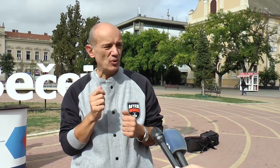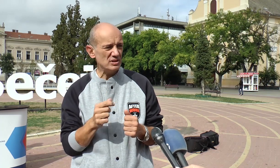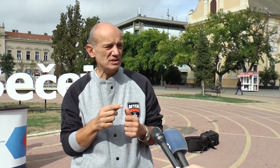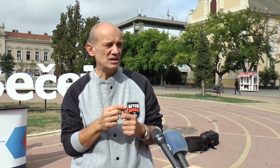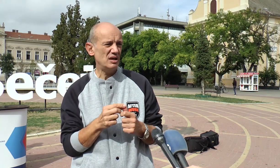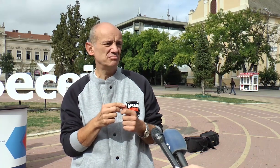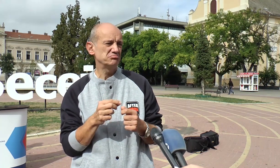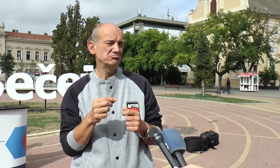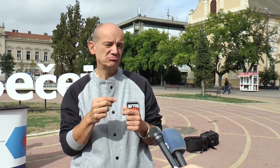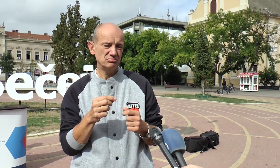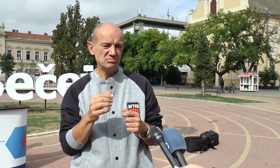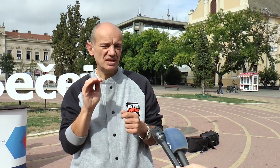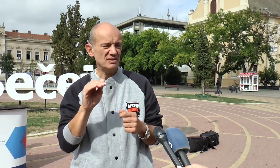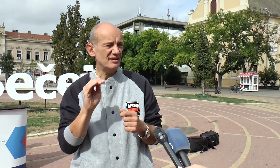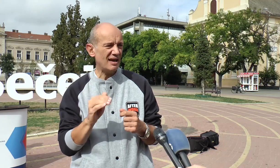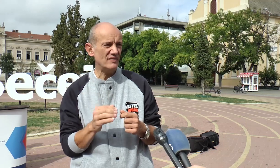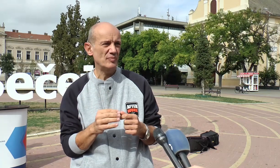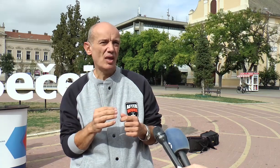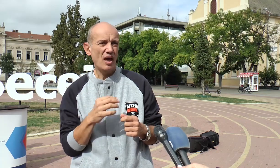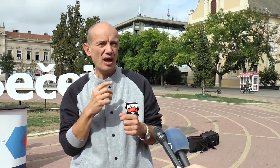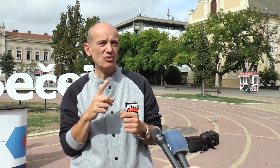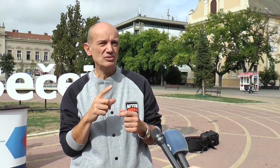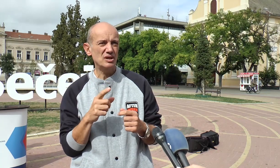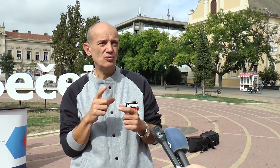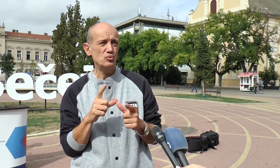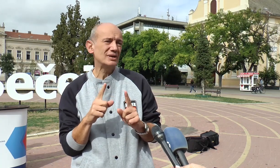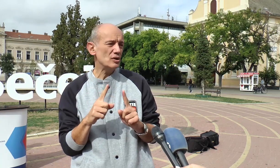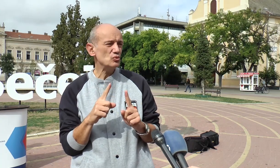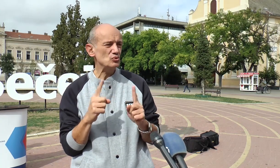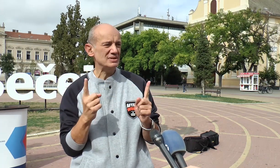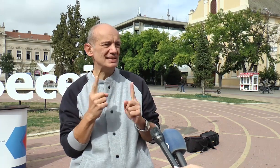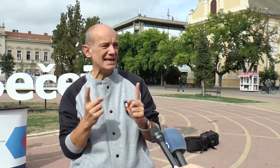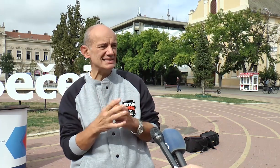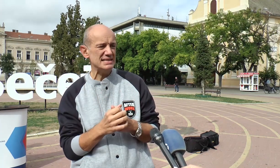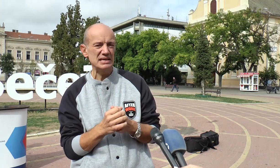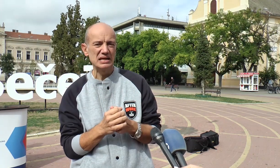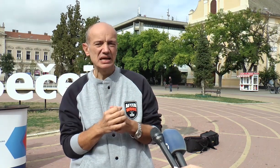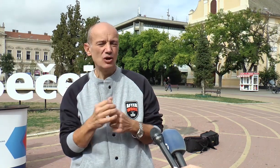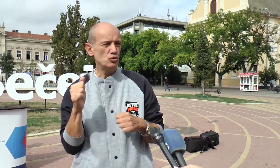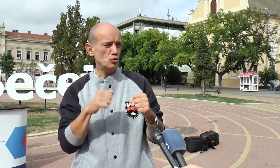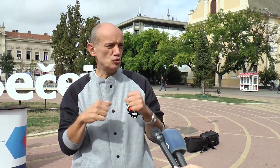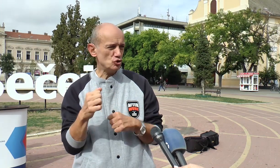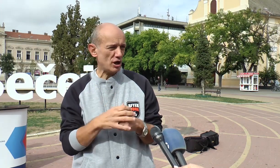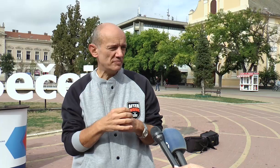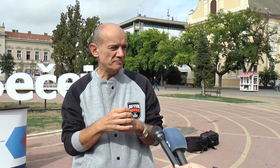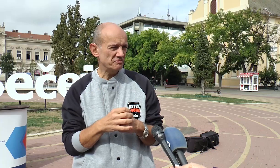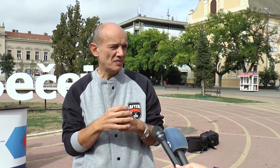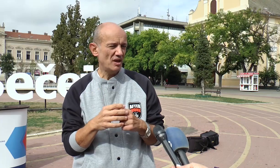van szó, amelyen be lehet jelenteni, ha pillanatnyilag verekedés, családi erőszak vagy egyéb probléma merül